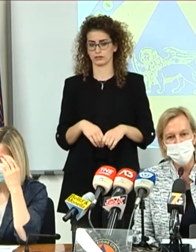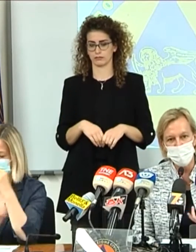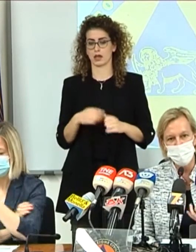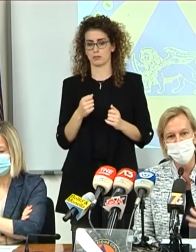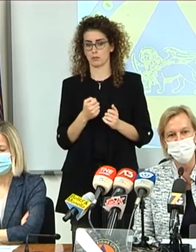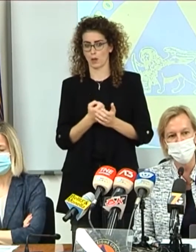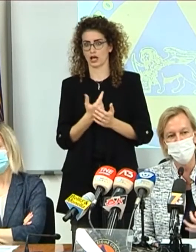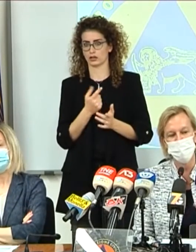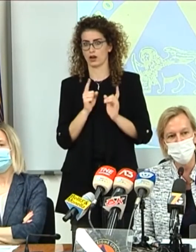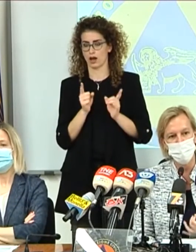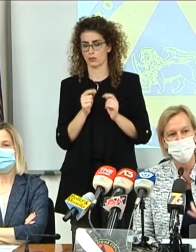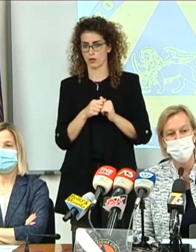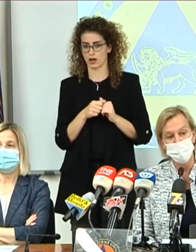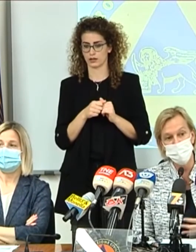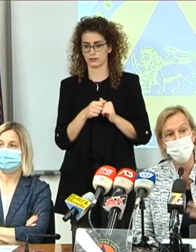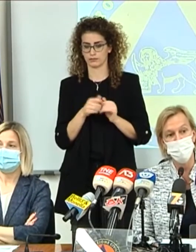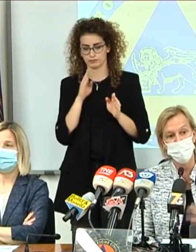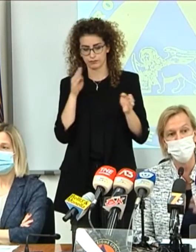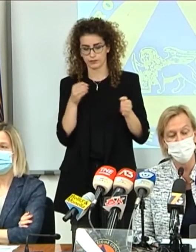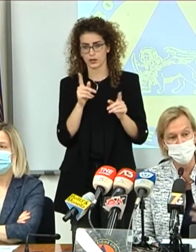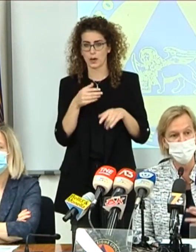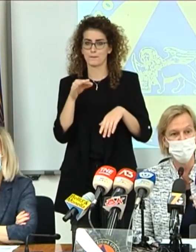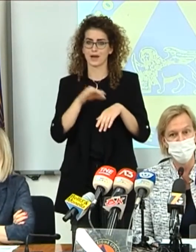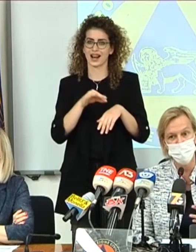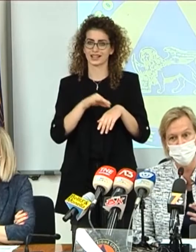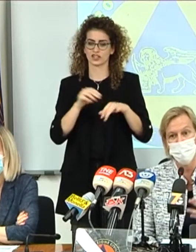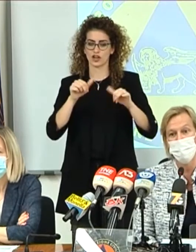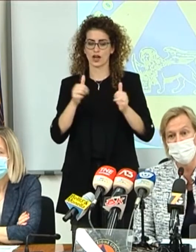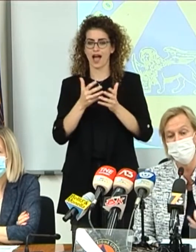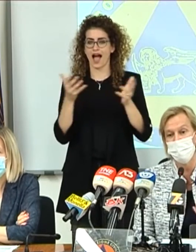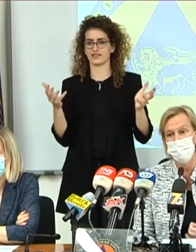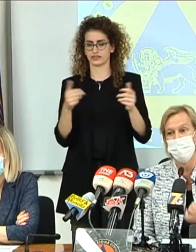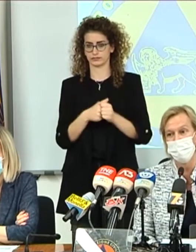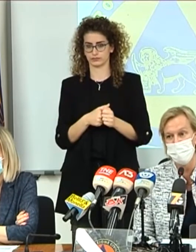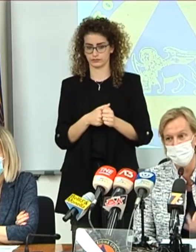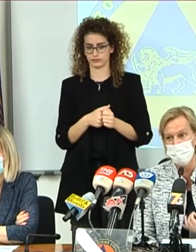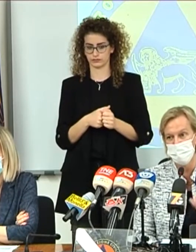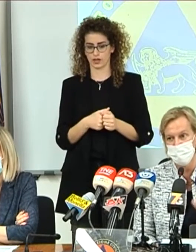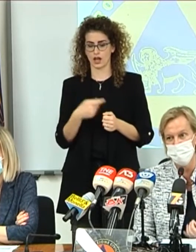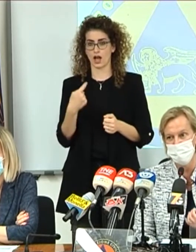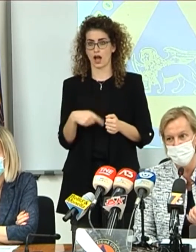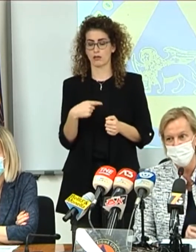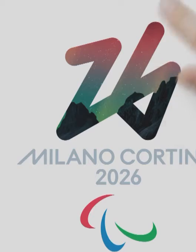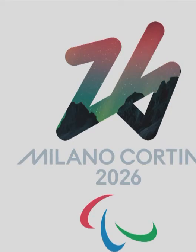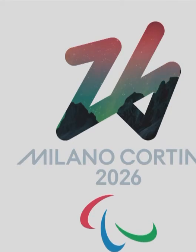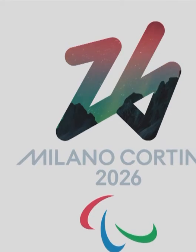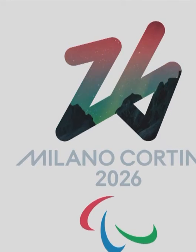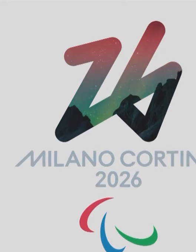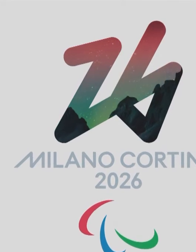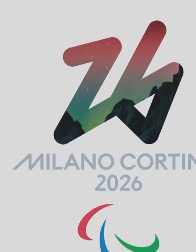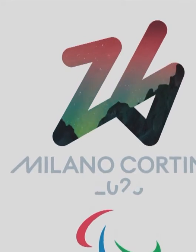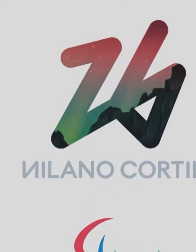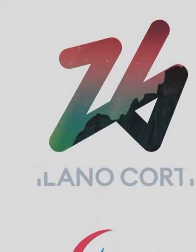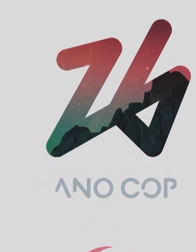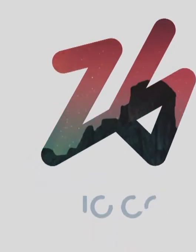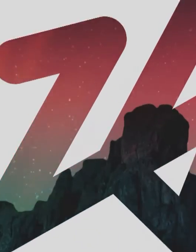particolare per quanto riguarda la malattia e le forme gravi di malattia e questa è una meravigliosa notizia intanto si